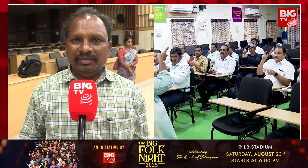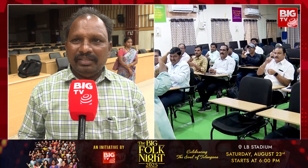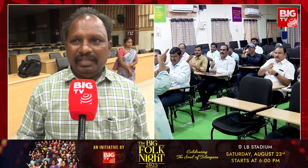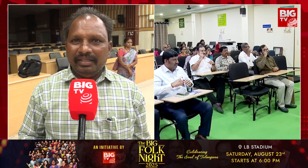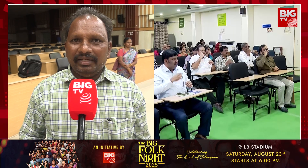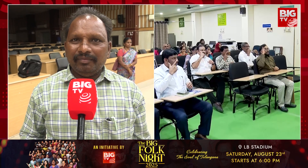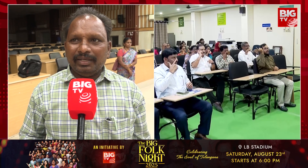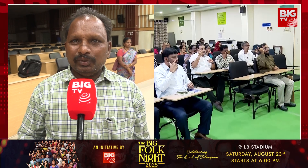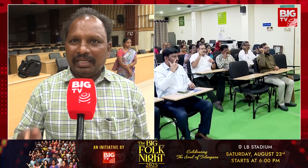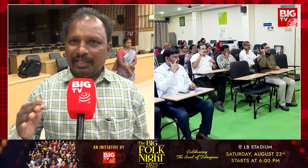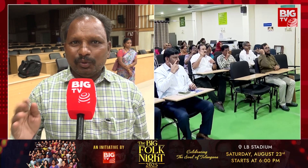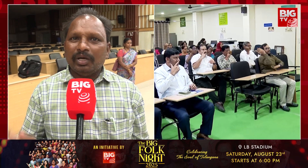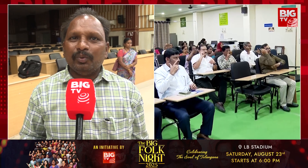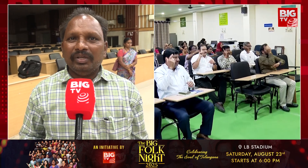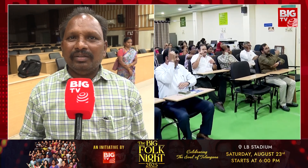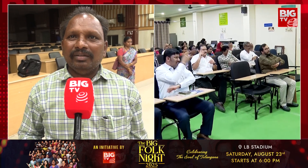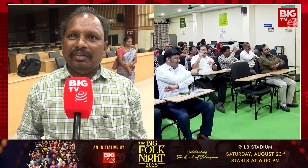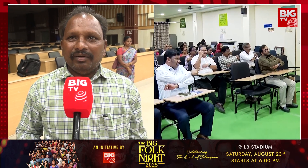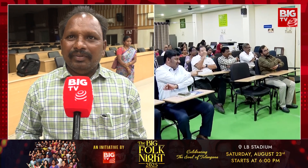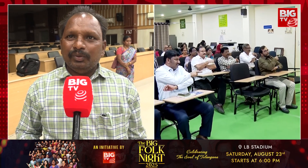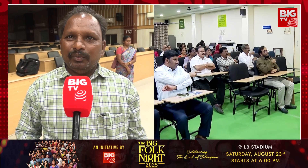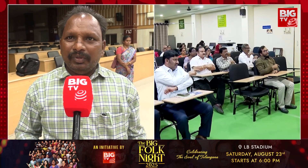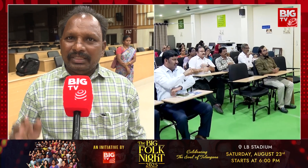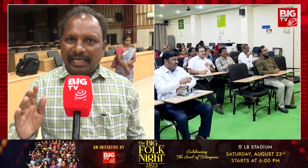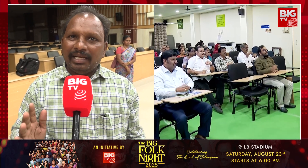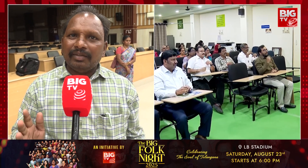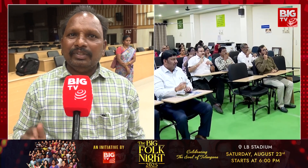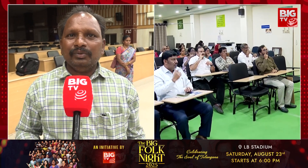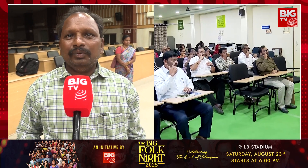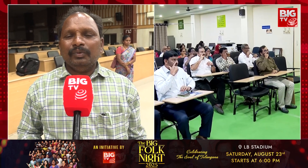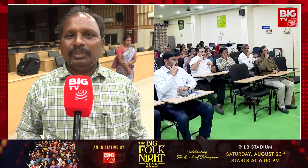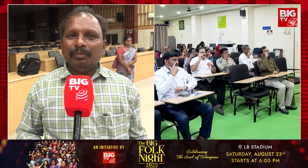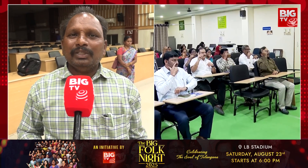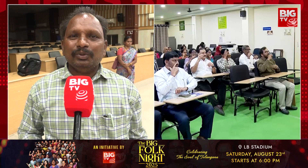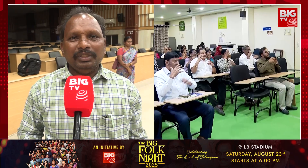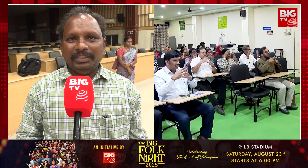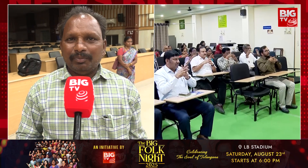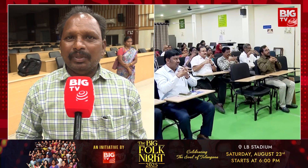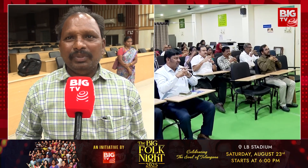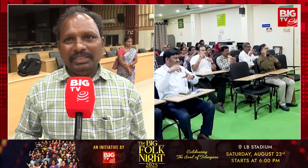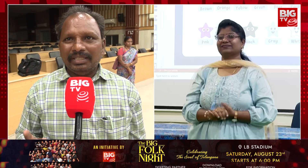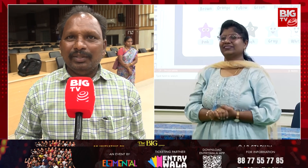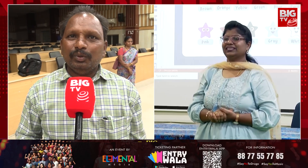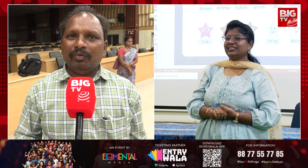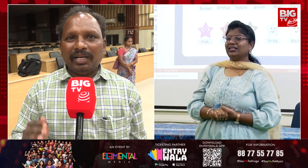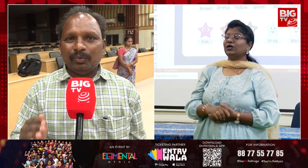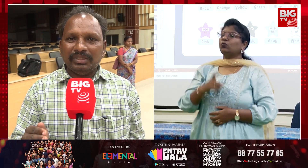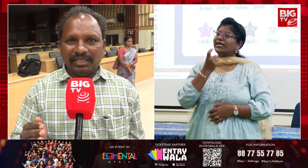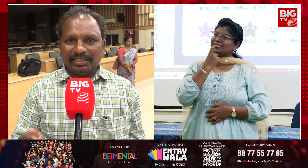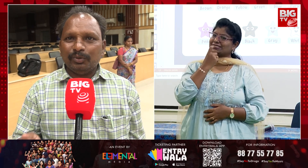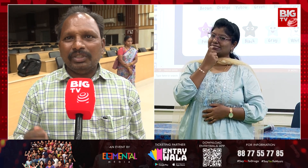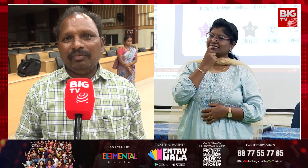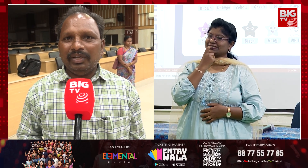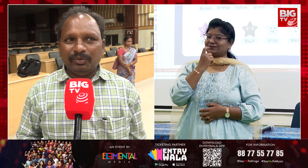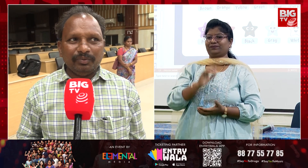మూలంగా ఏదైనా వాళ్ళకు సైగలతో కాకుండా ఈ సైన్ లాంగ్వేజ్ సింబల్స్ తోటి చెప్పడం ఈజీగా అవుతుంది. వాళ్ళకు కూడా